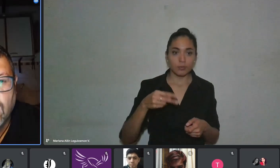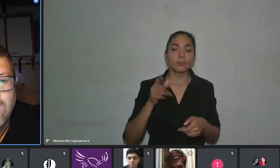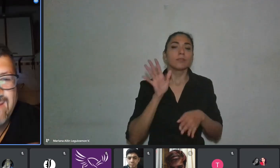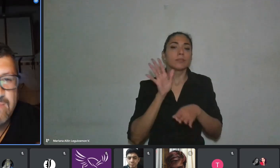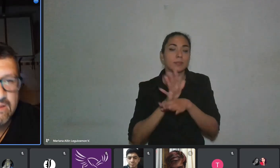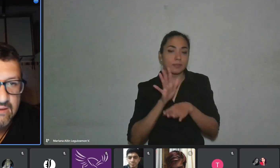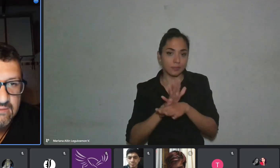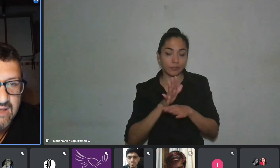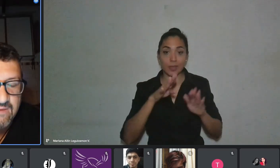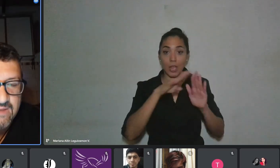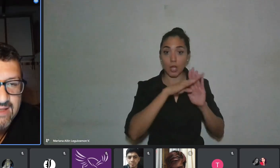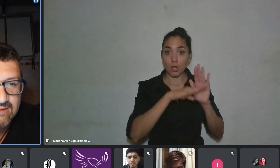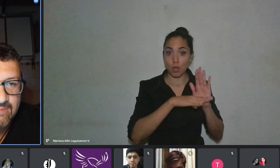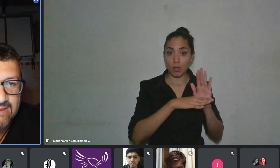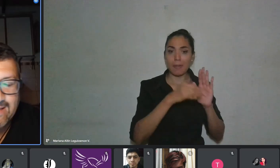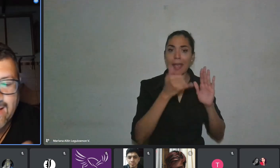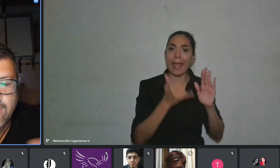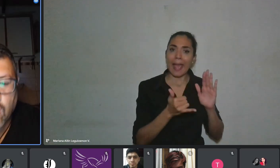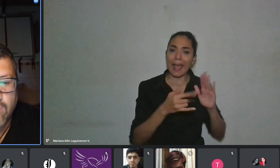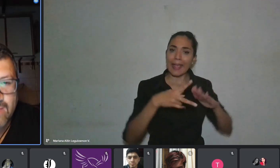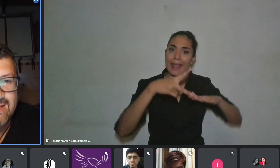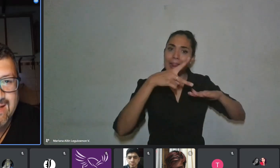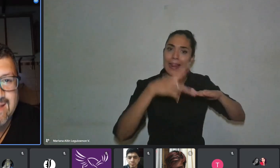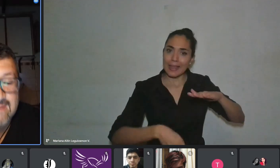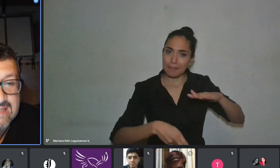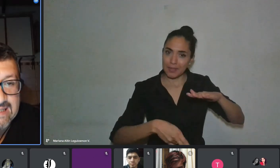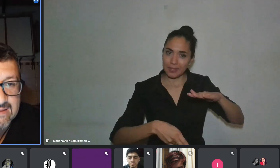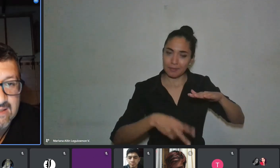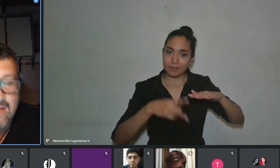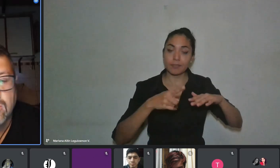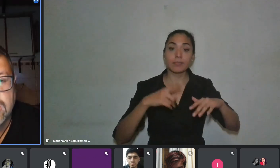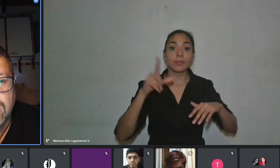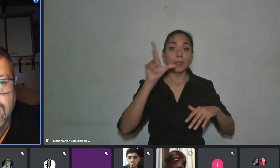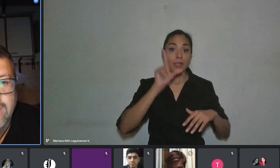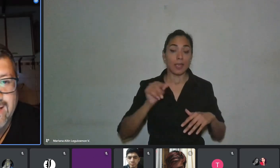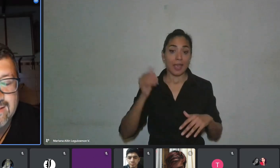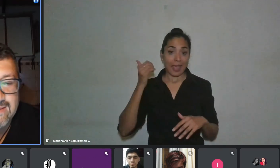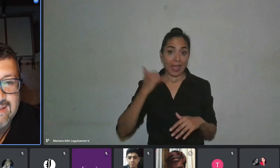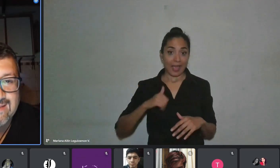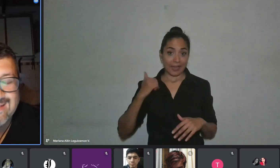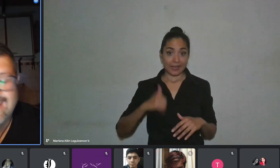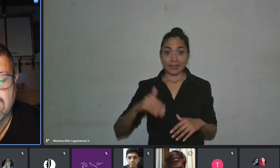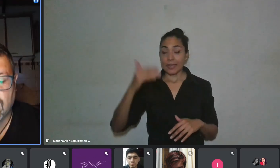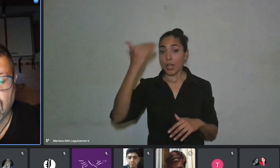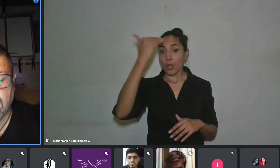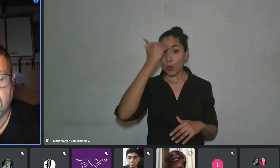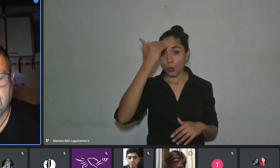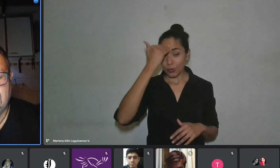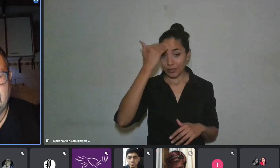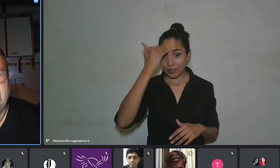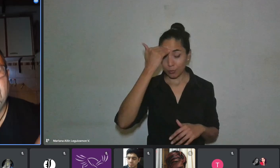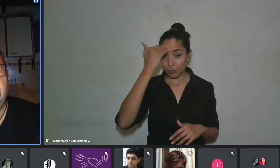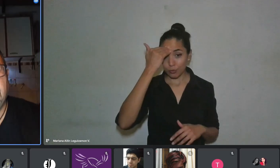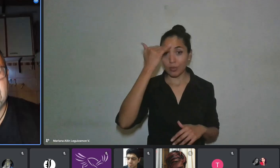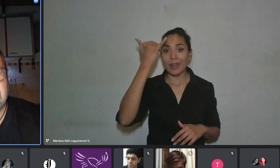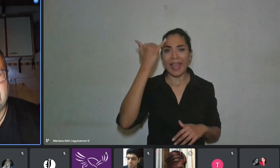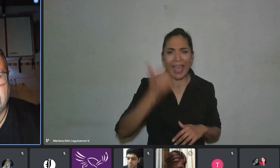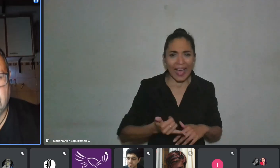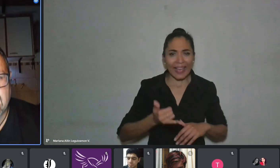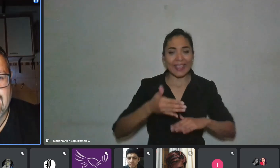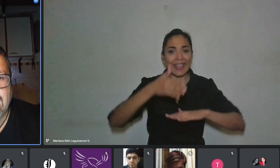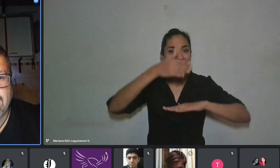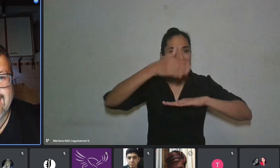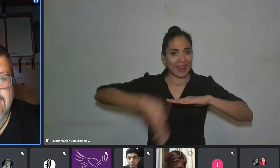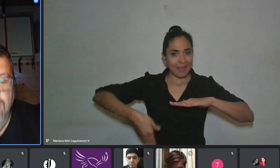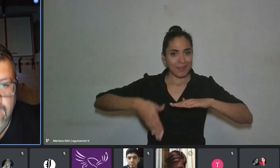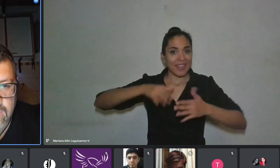tienen un límite. Evidentemente, las normas argentinas, la Constitución argentina tiene su límite